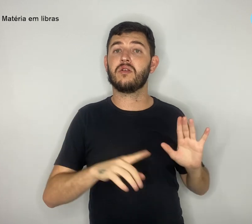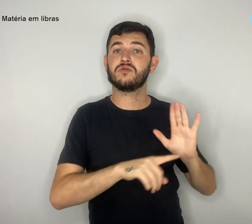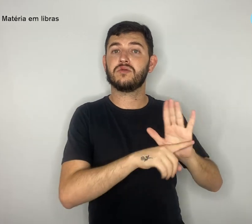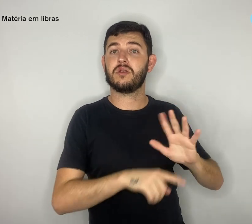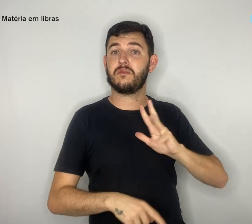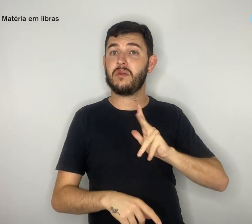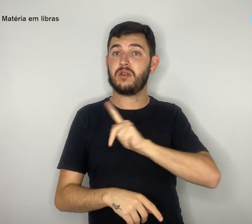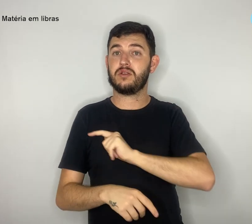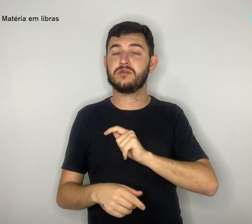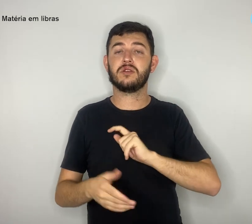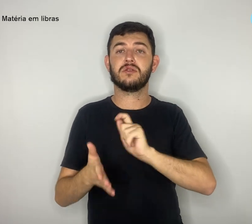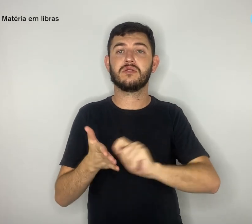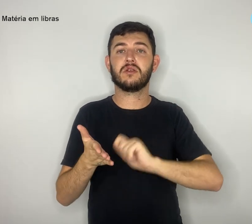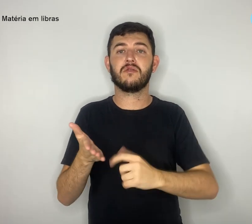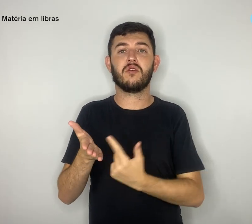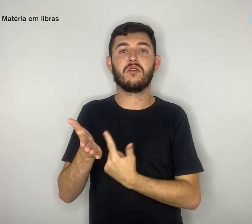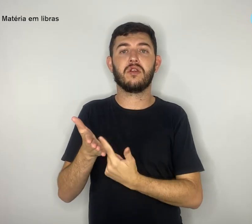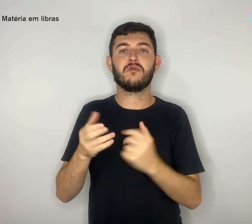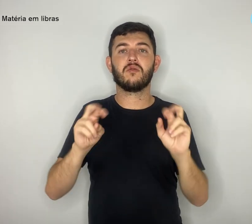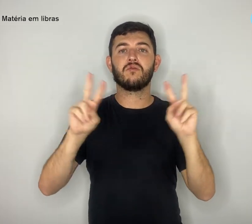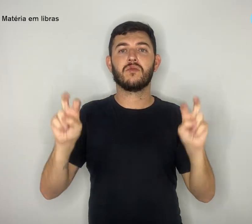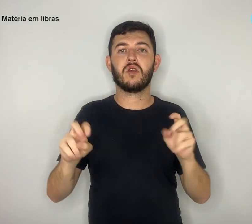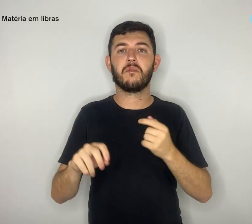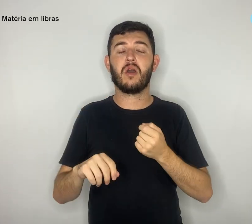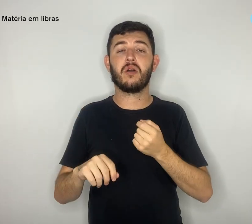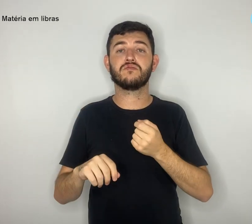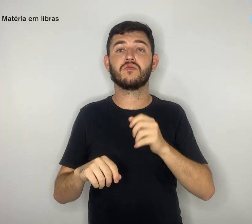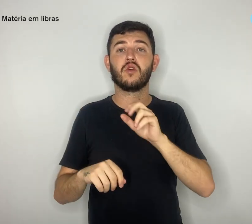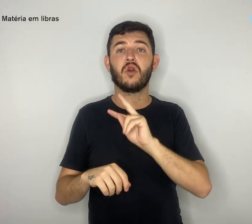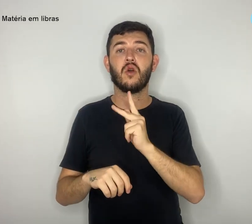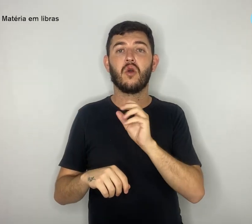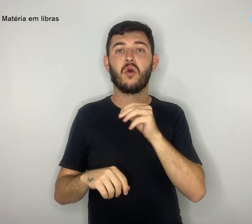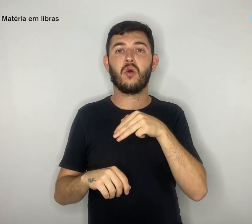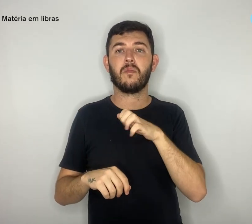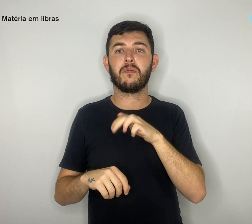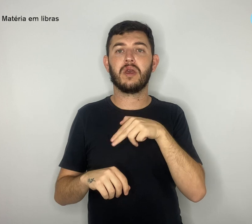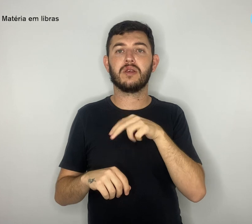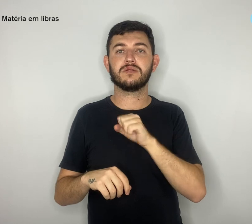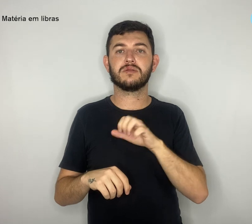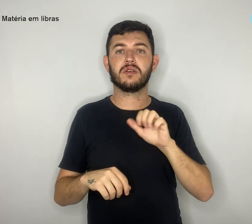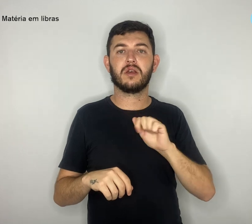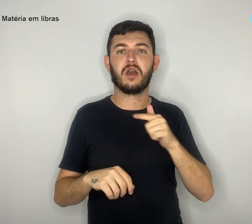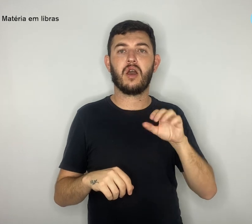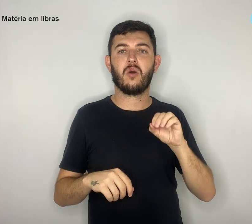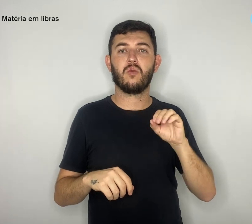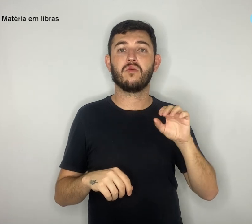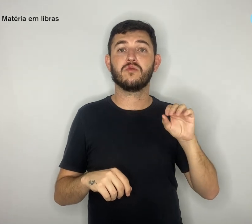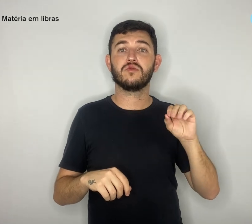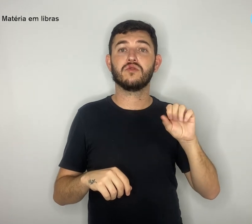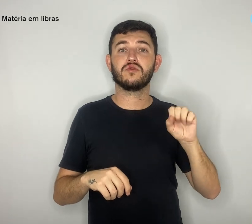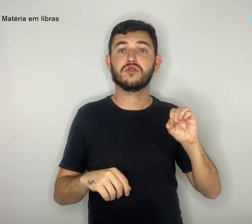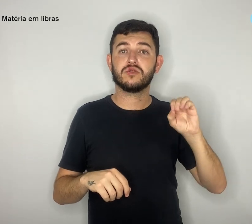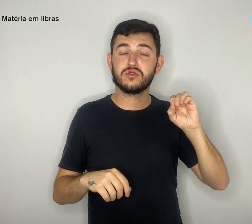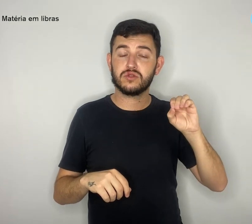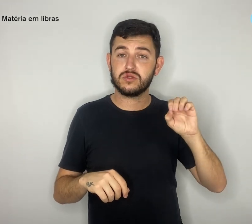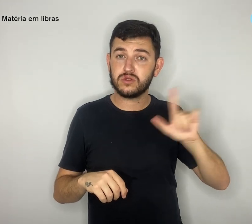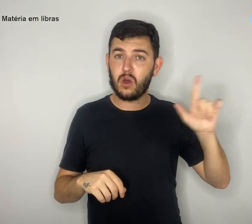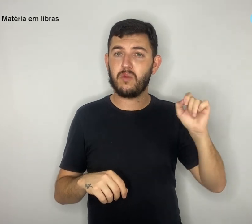Sol, uma obra literária essencial para entender e conhecer essa história.